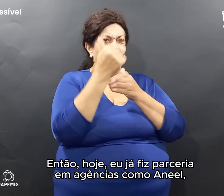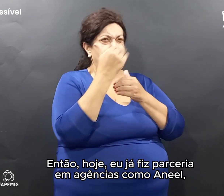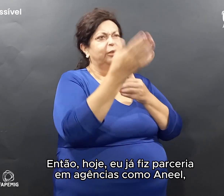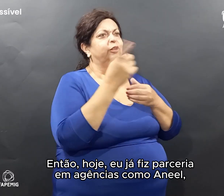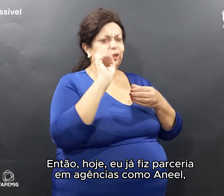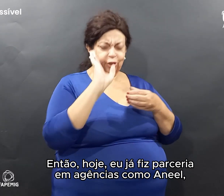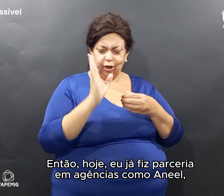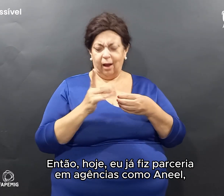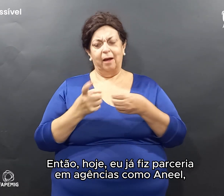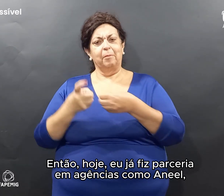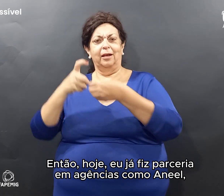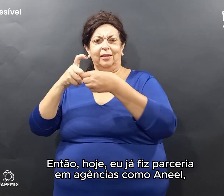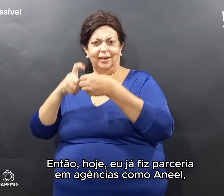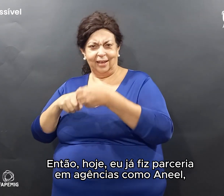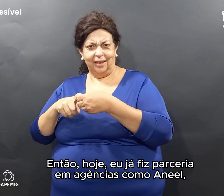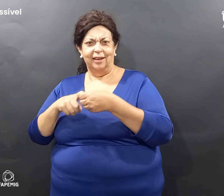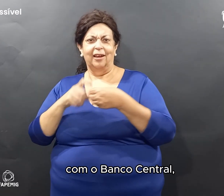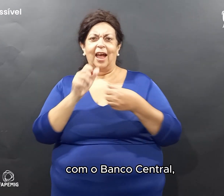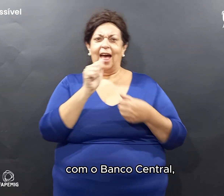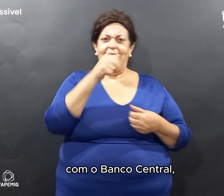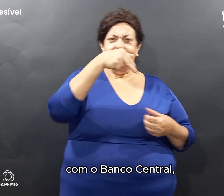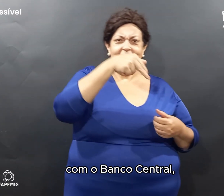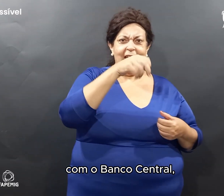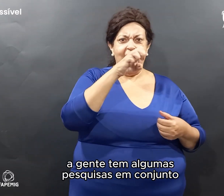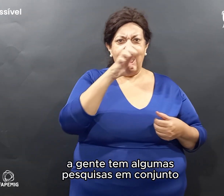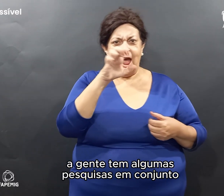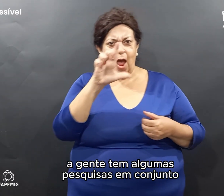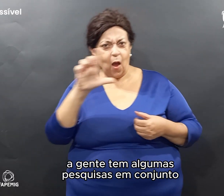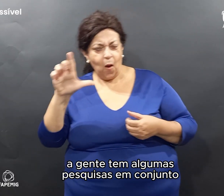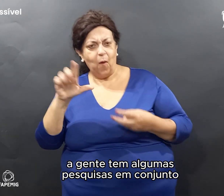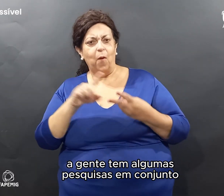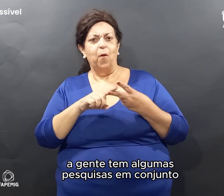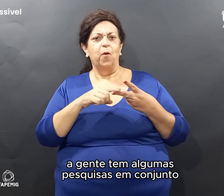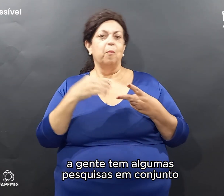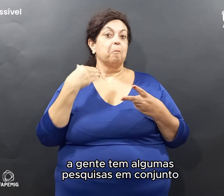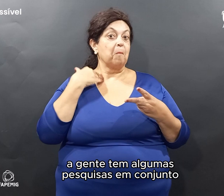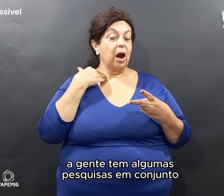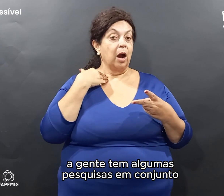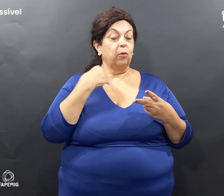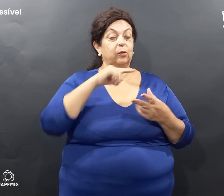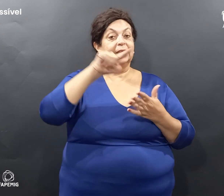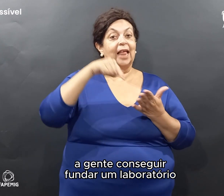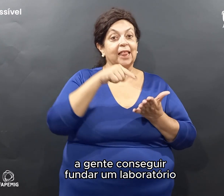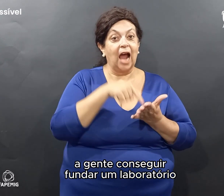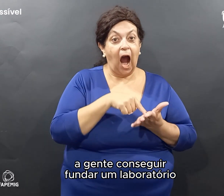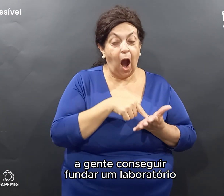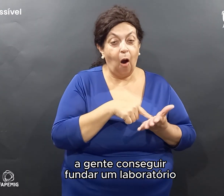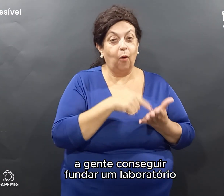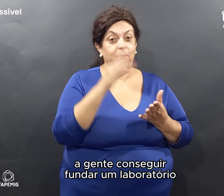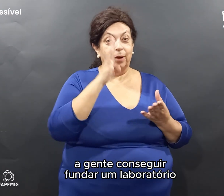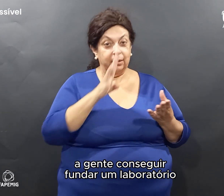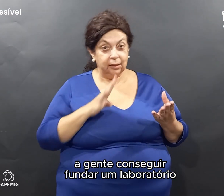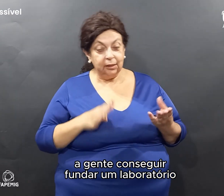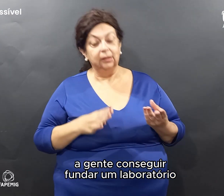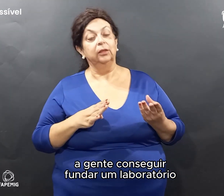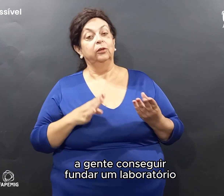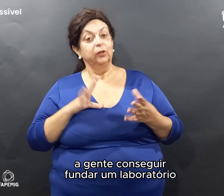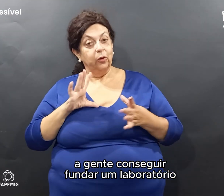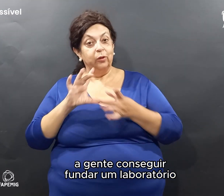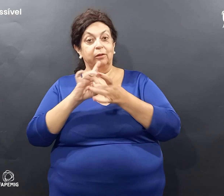parceria em agências como a ANEEL, com o Banco Central, a gente tem algumas pesquisas em conjunto. A gente conseguir fundar um laboratório em